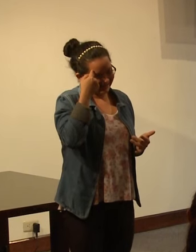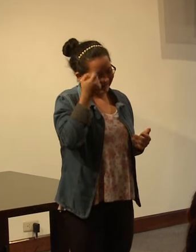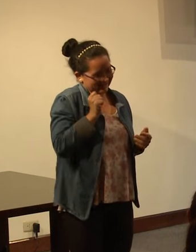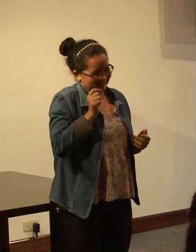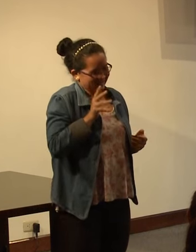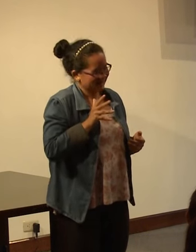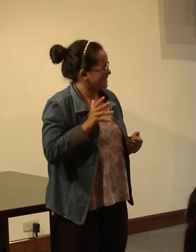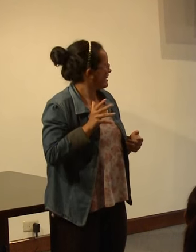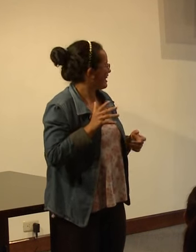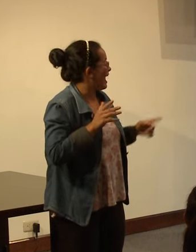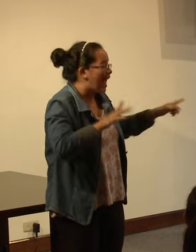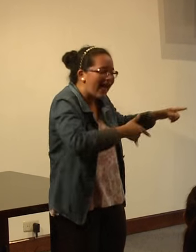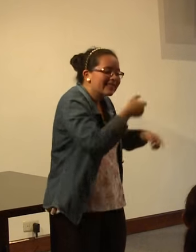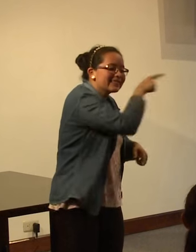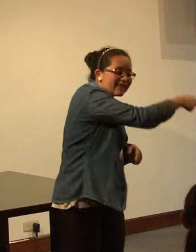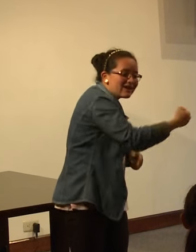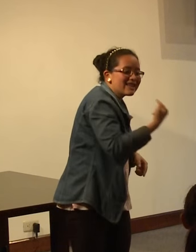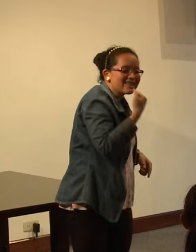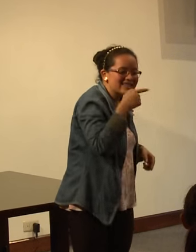descripción sin utilizar los gestos. Bueno,